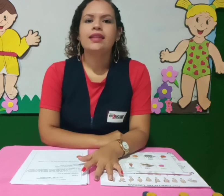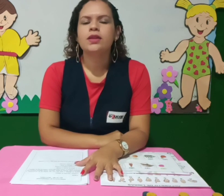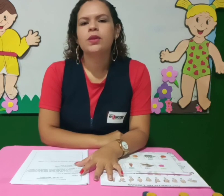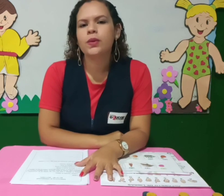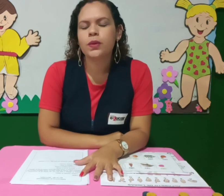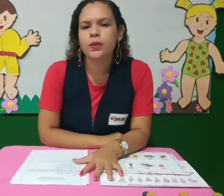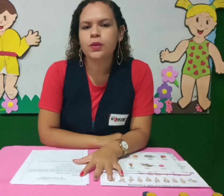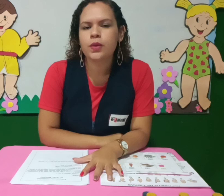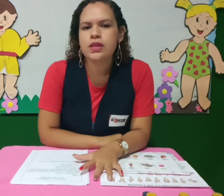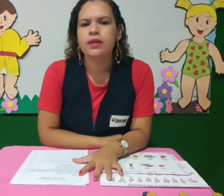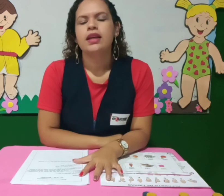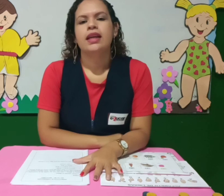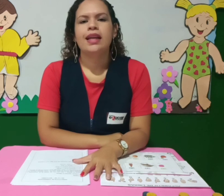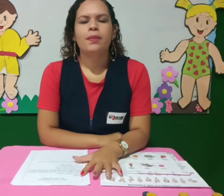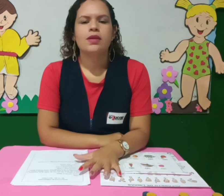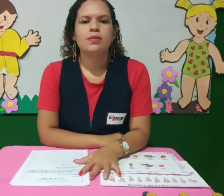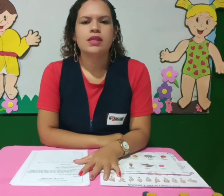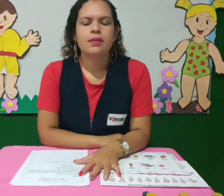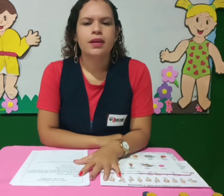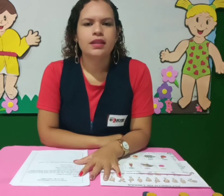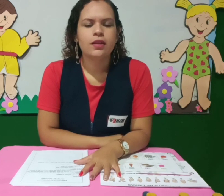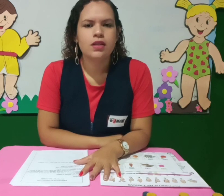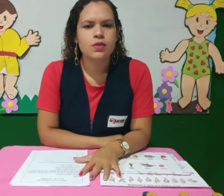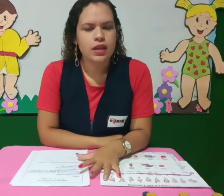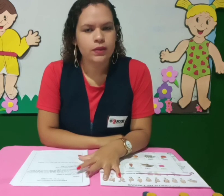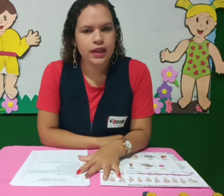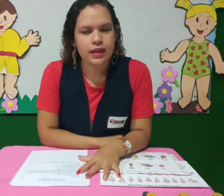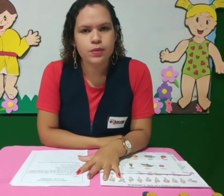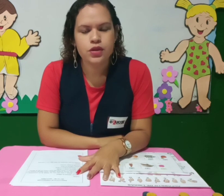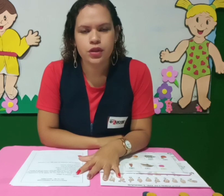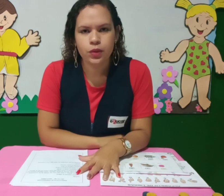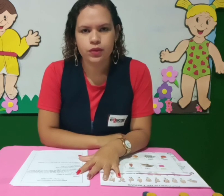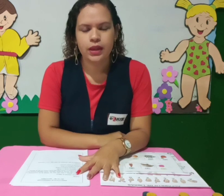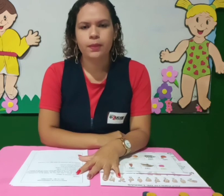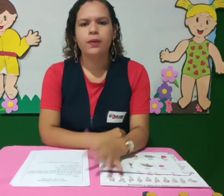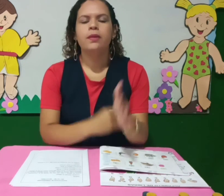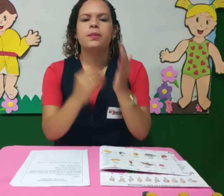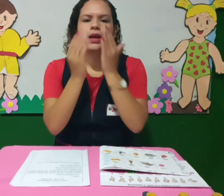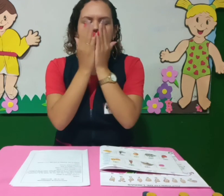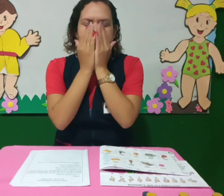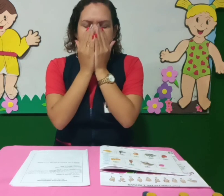todos e na próxima semana nós nos encontraremos de novo, tá bom? Beijos!